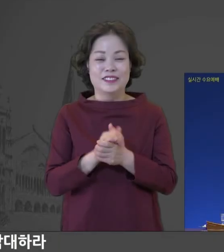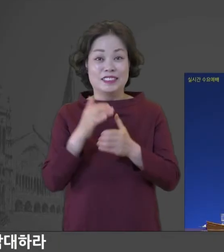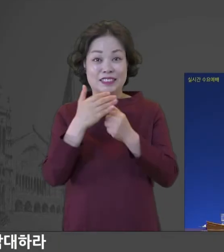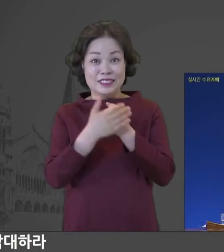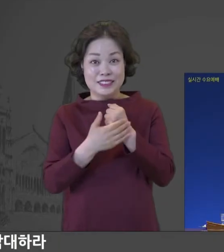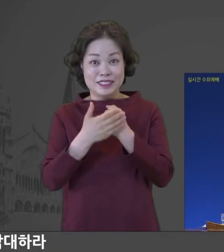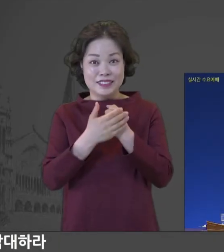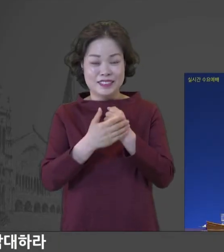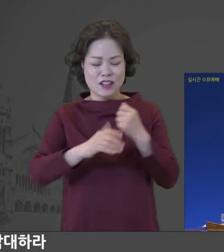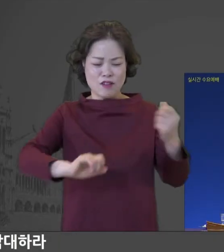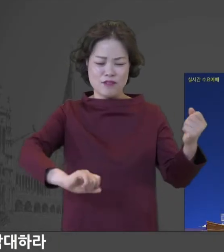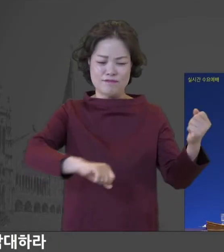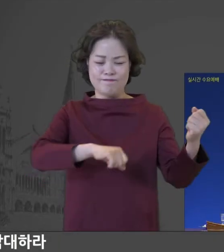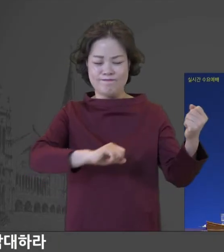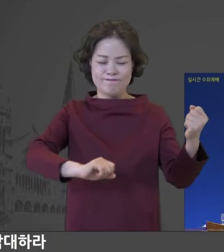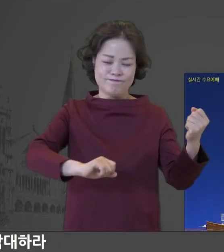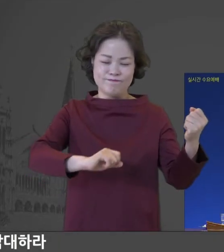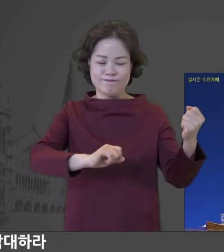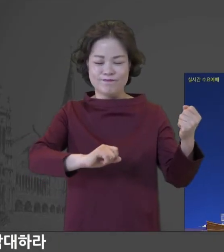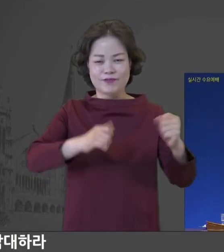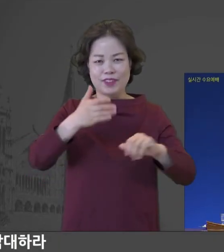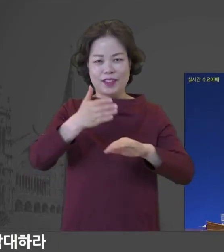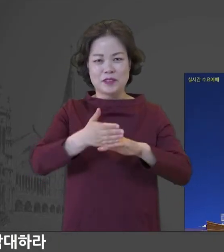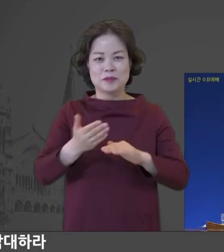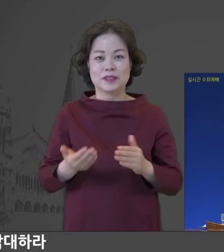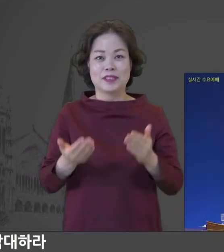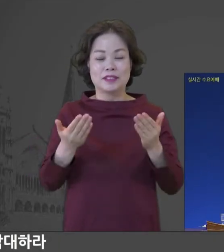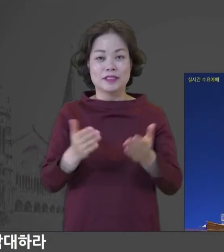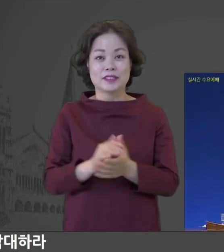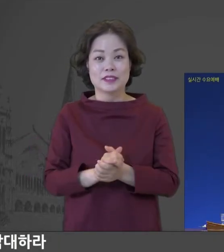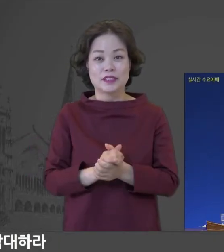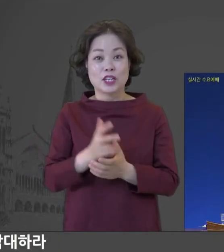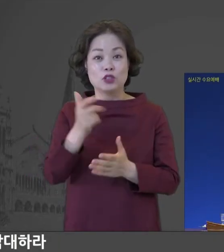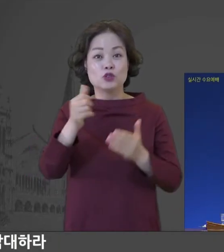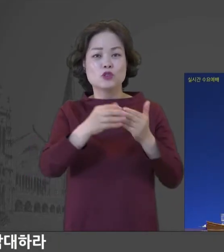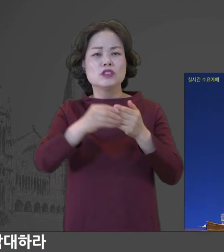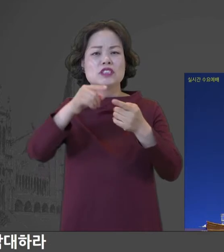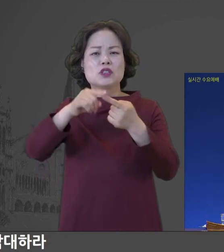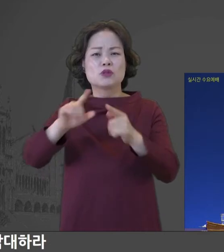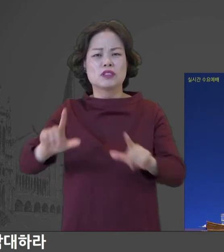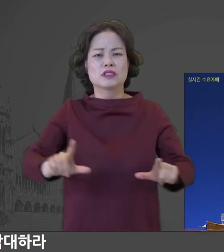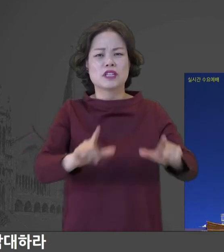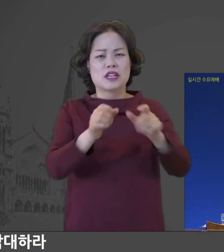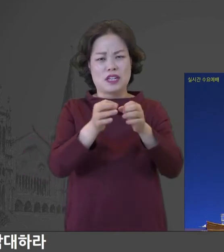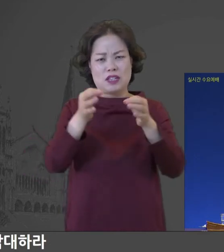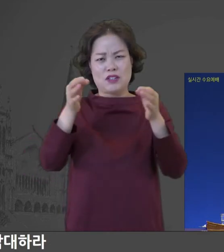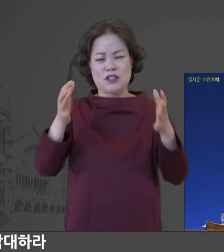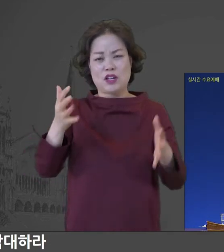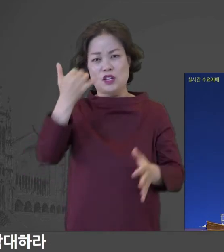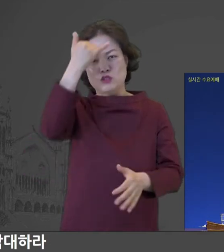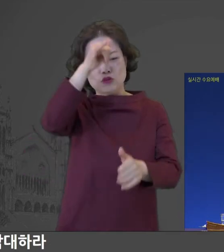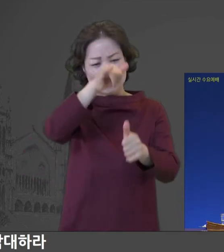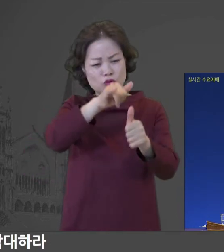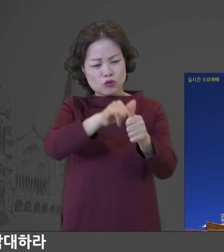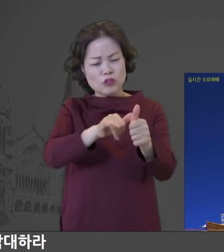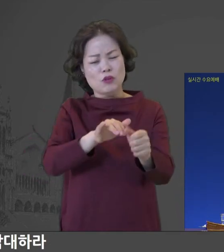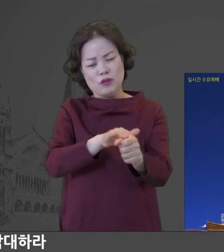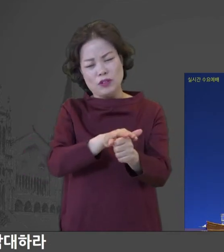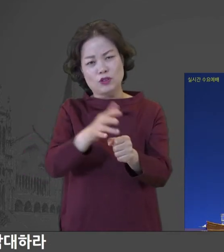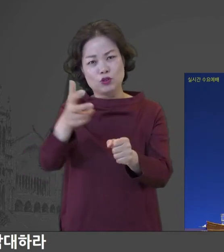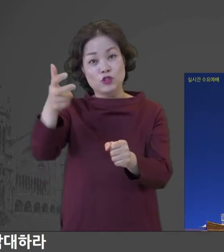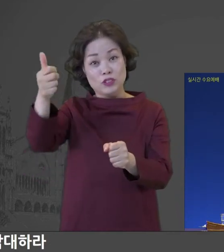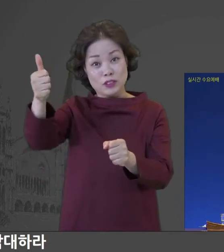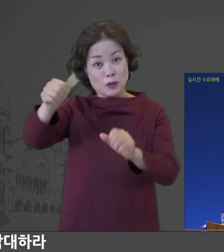은혜로운 바이올린 찬양 너무나 감사드립니다. 우리가 주 인도 따라 살아갈 동안 충성과 사랑 주님